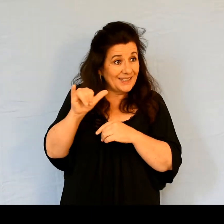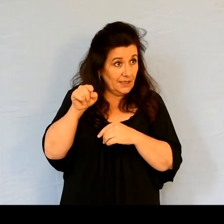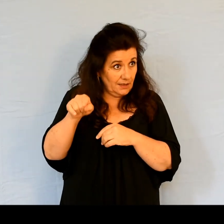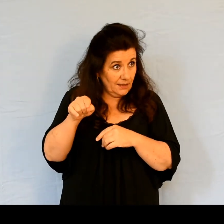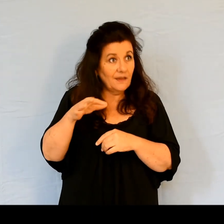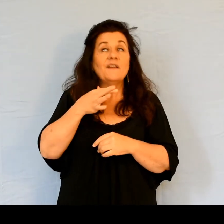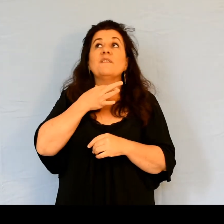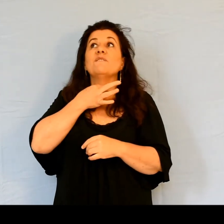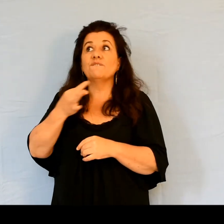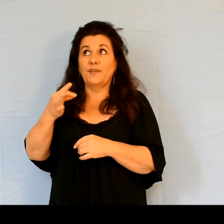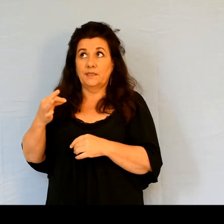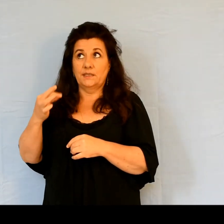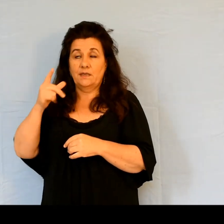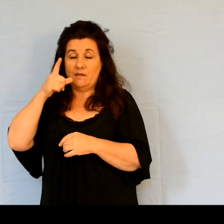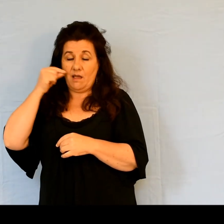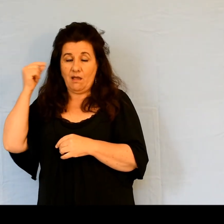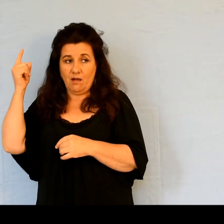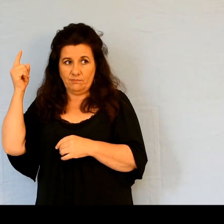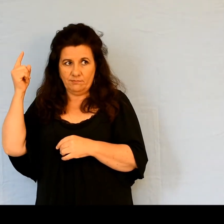Le champ, c'est le monde.